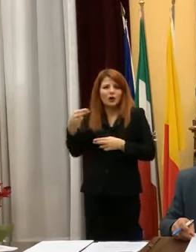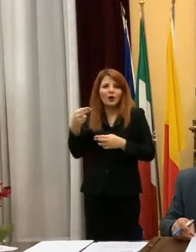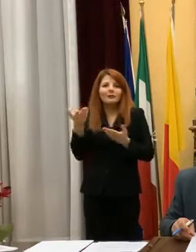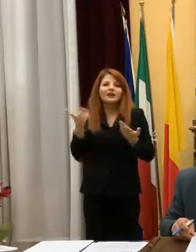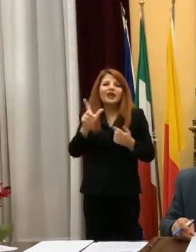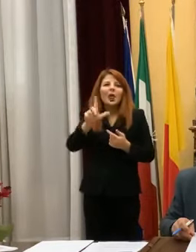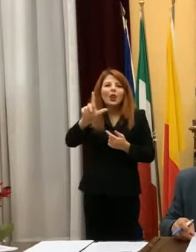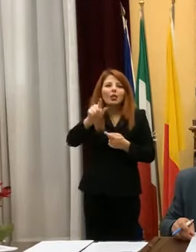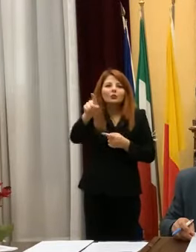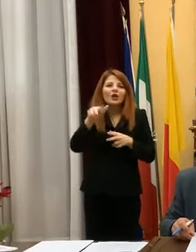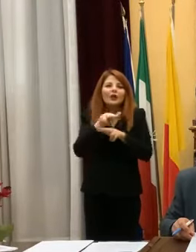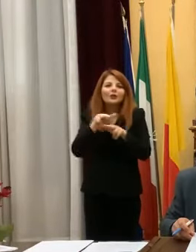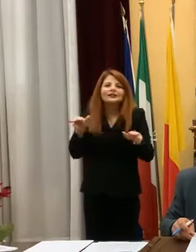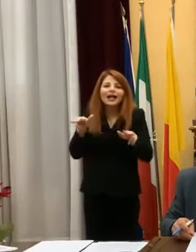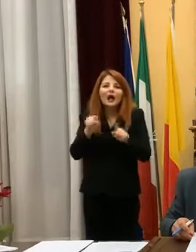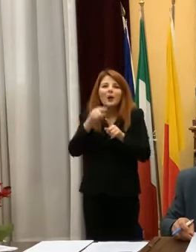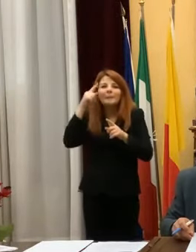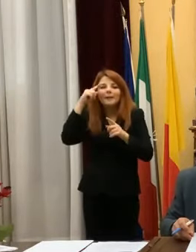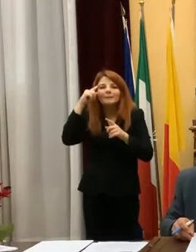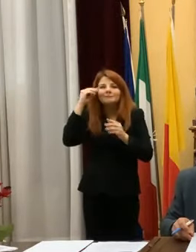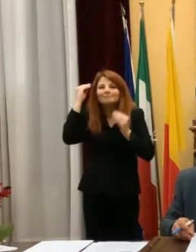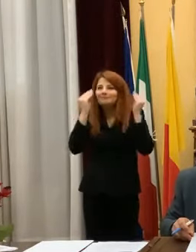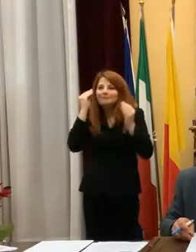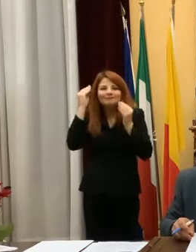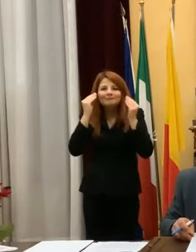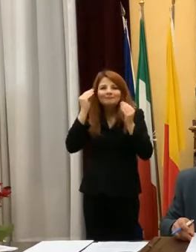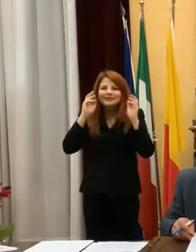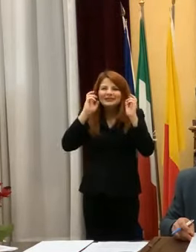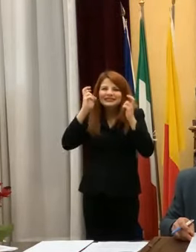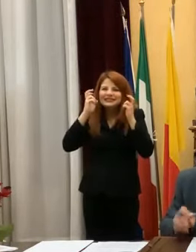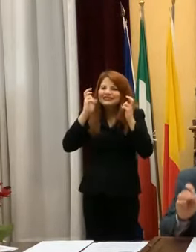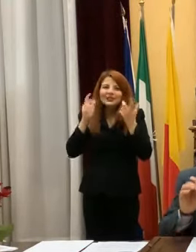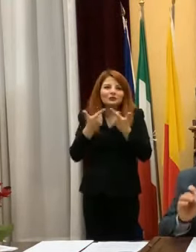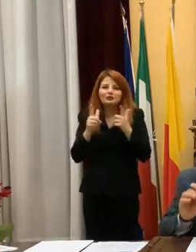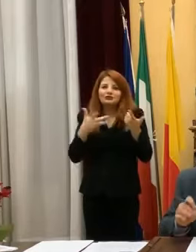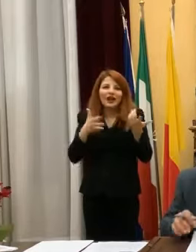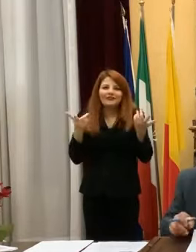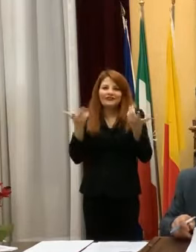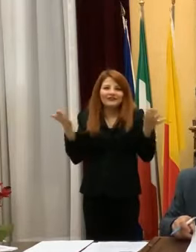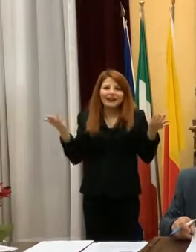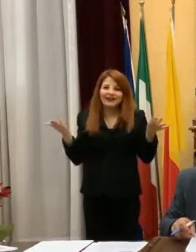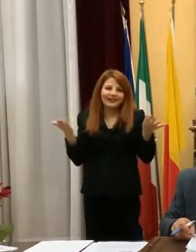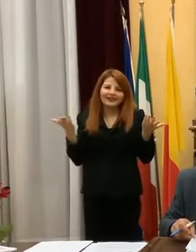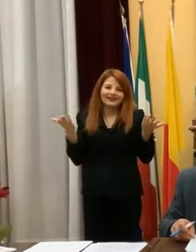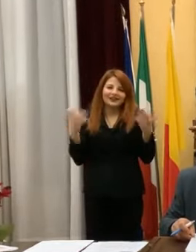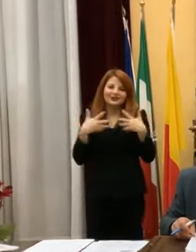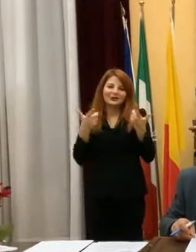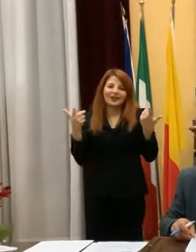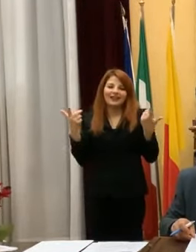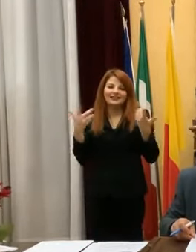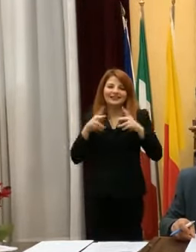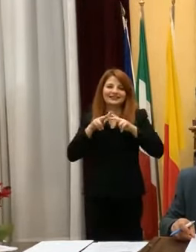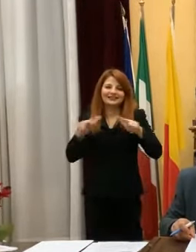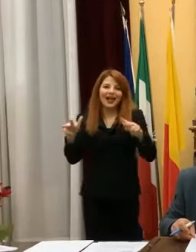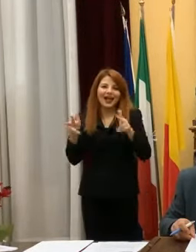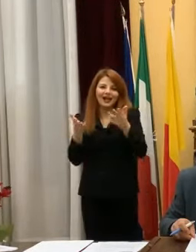riesce a focalizzare anche la sua attenzione per andare a individuare